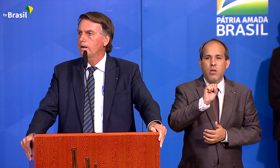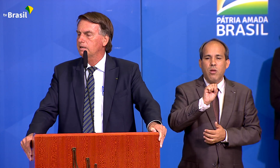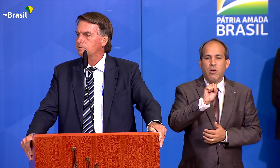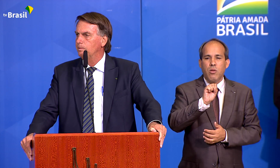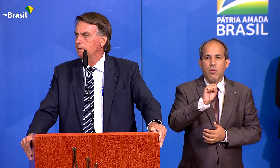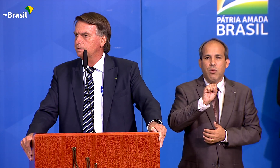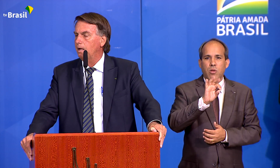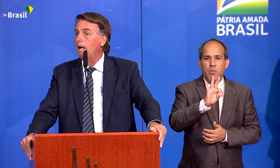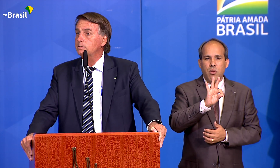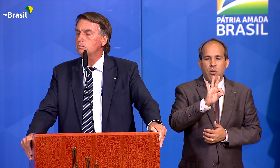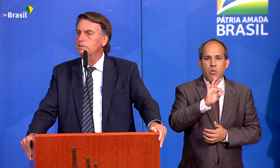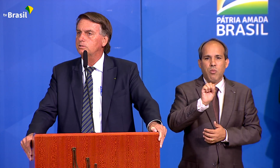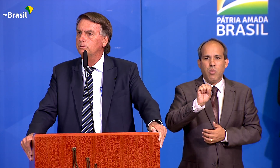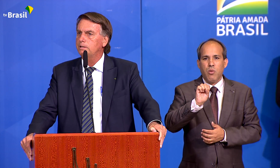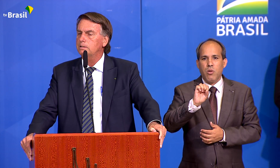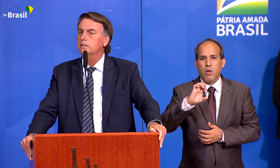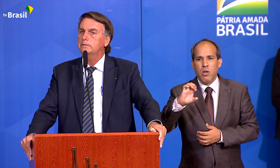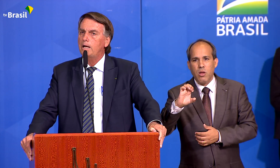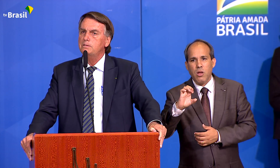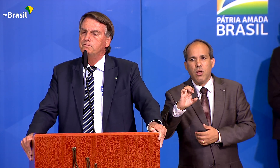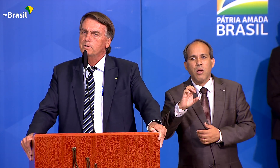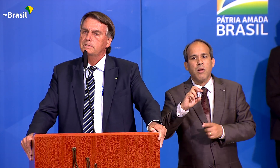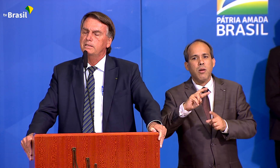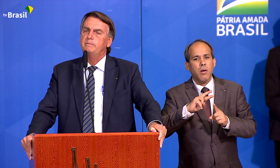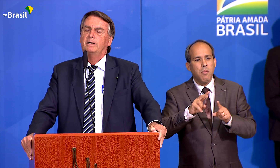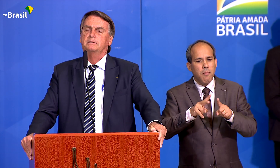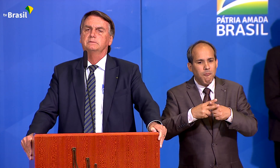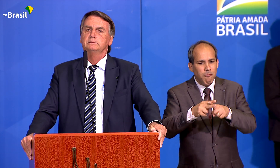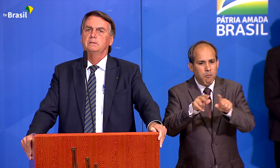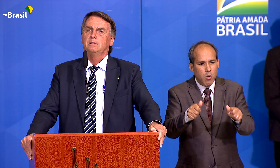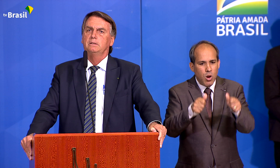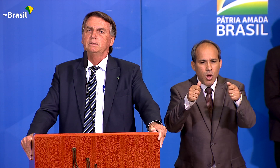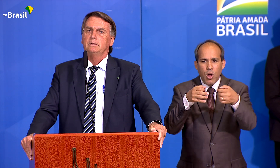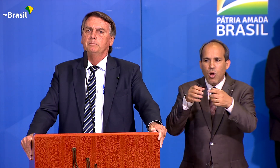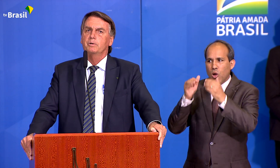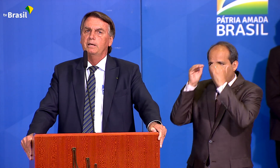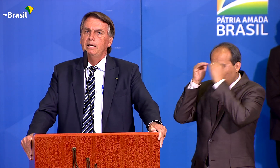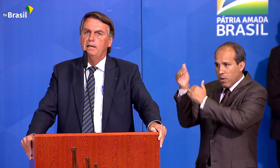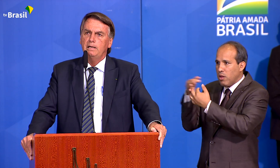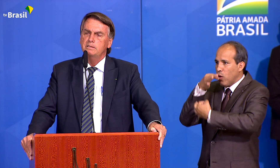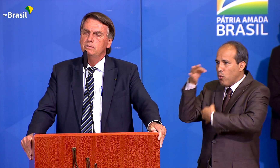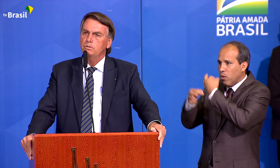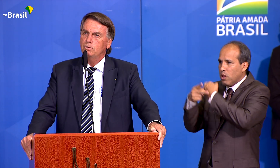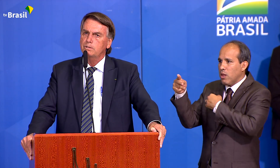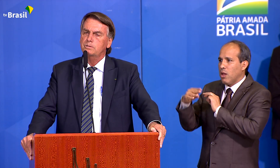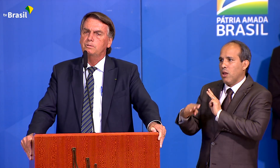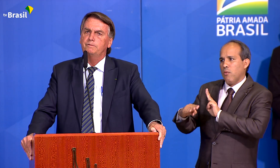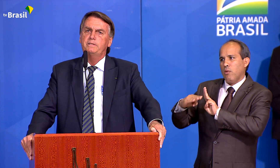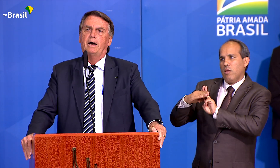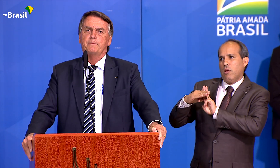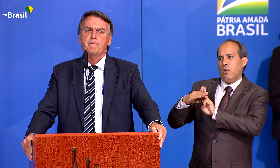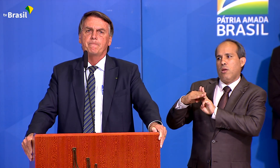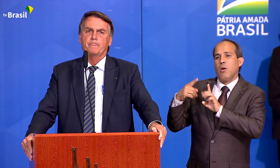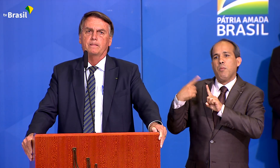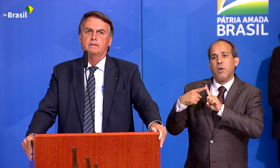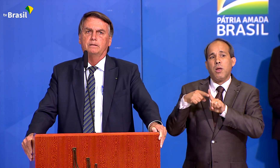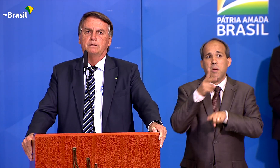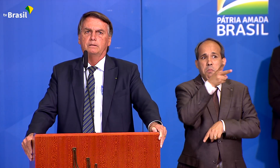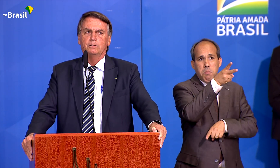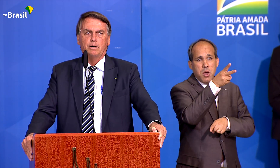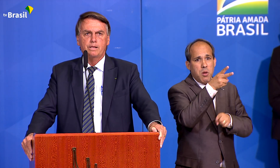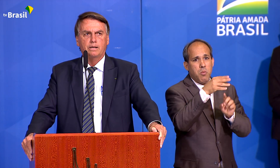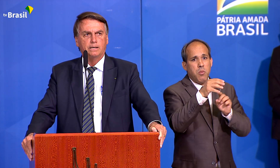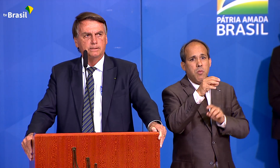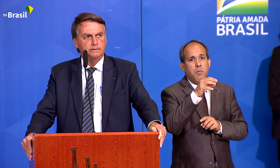de uma resposta às sugestões das Forças Armadas é porque eles nos convidaram